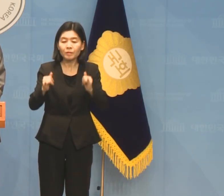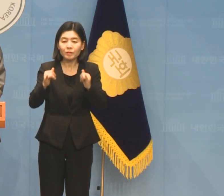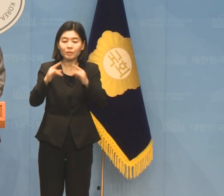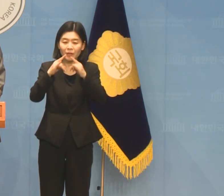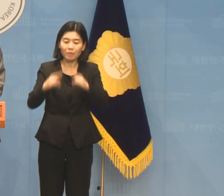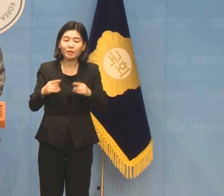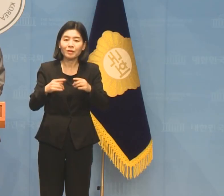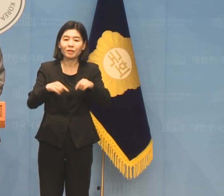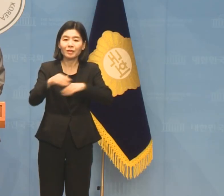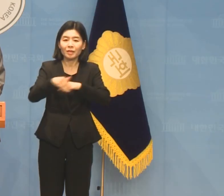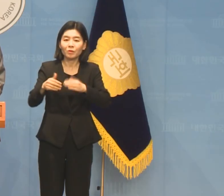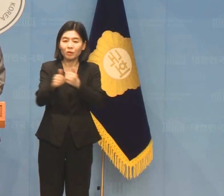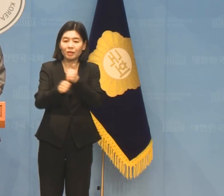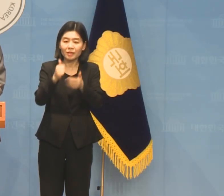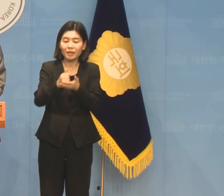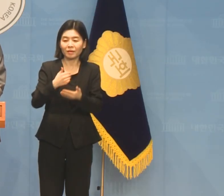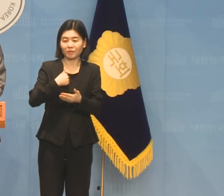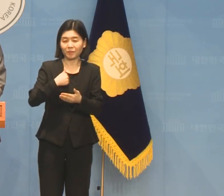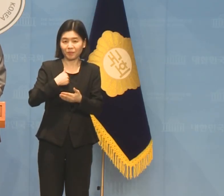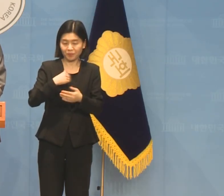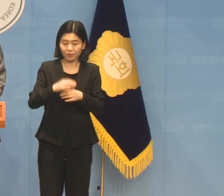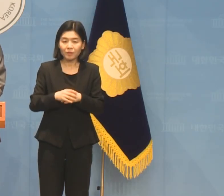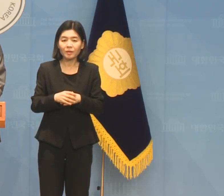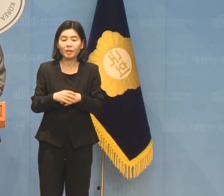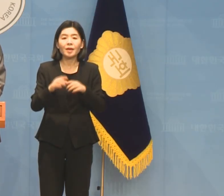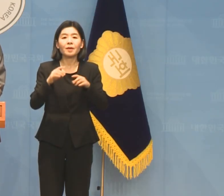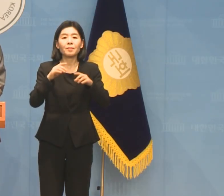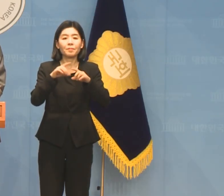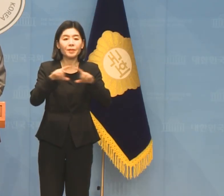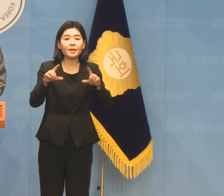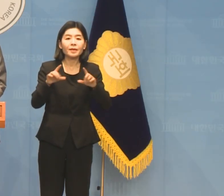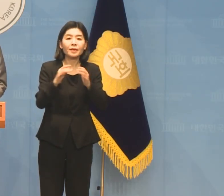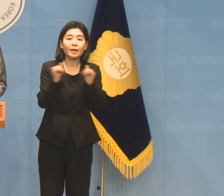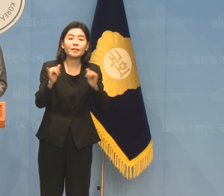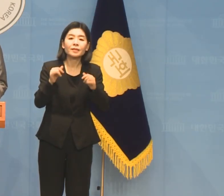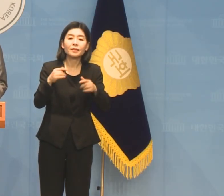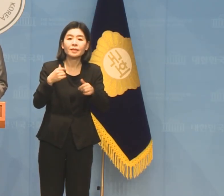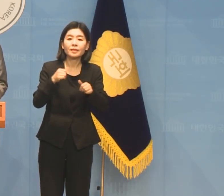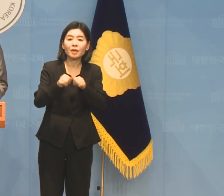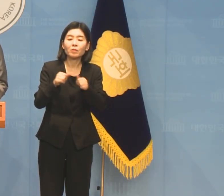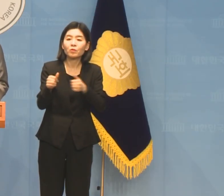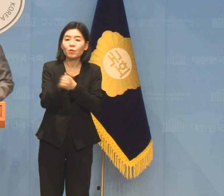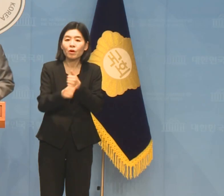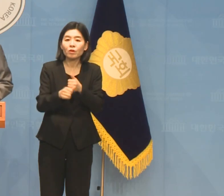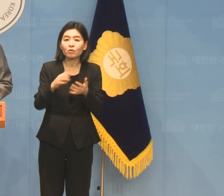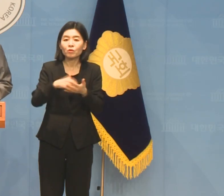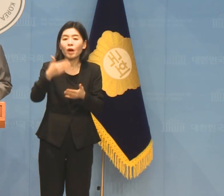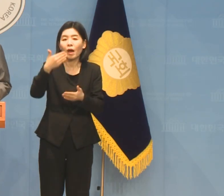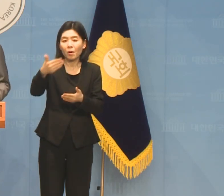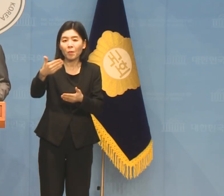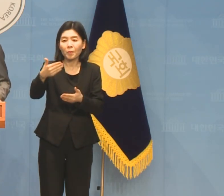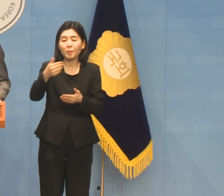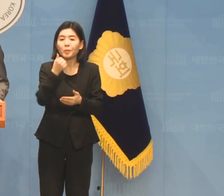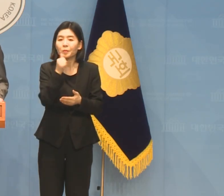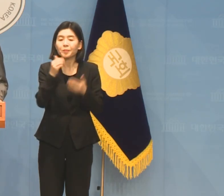맡기로 했습니다. 먼저 민간자문위원으로 함께 해주시는 9분의 전문가를